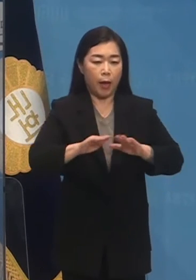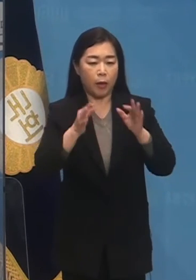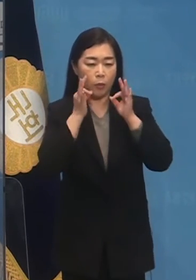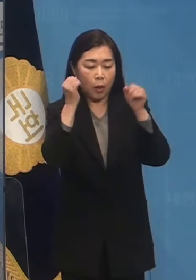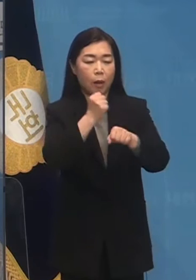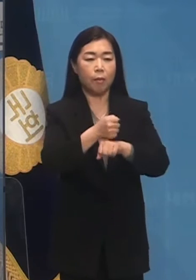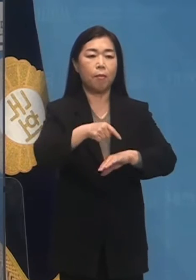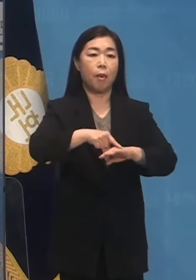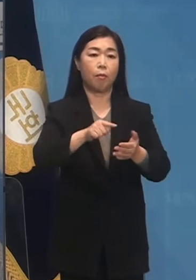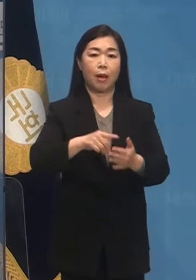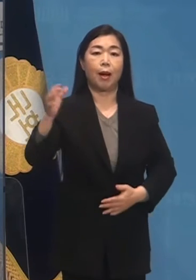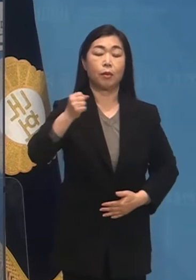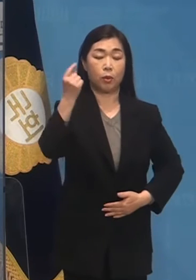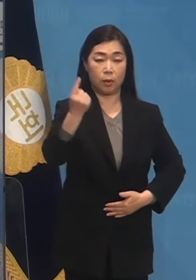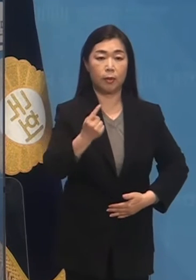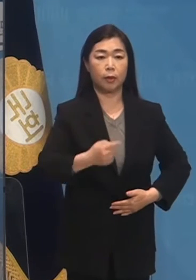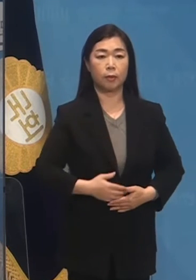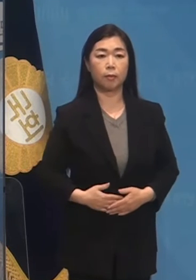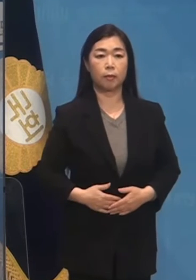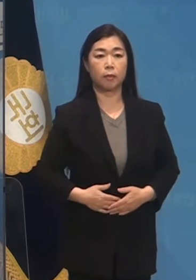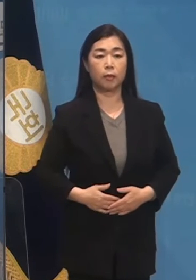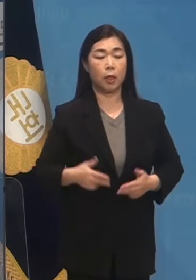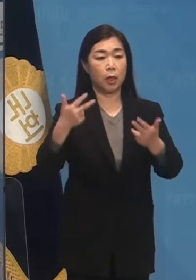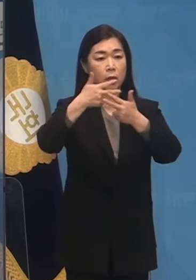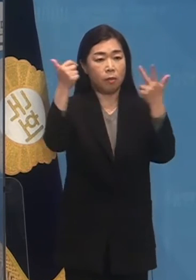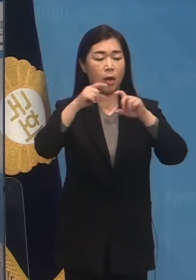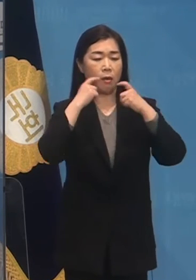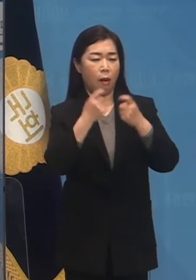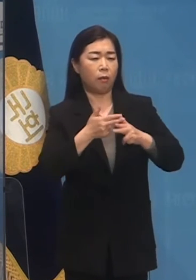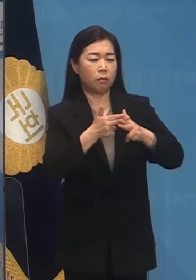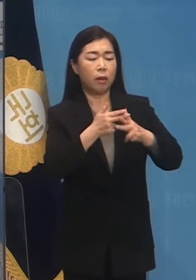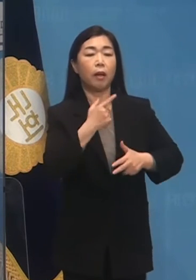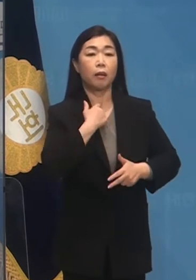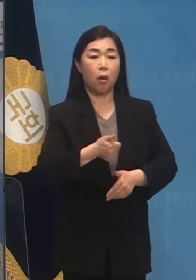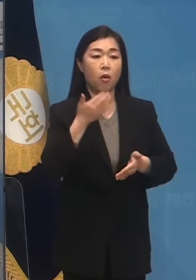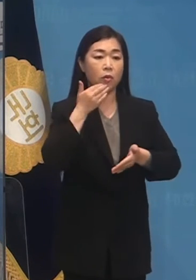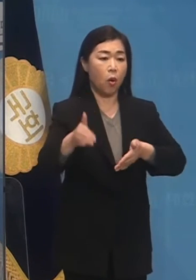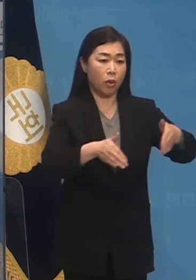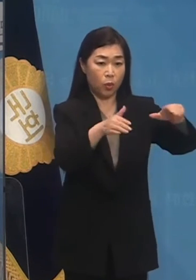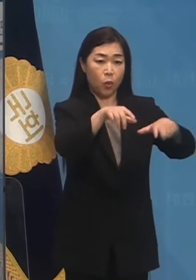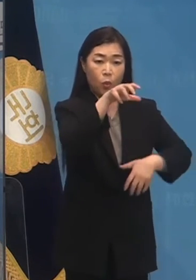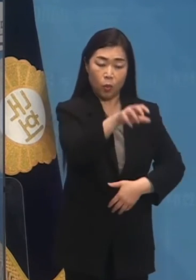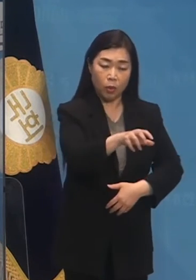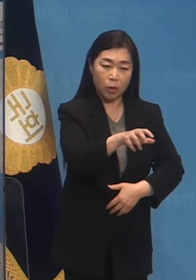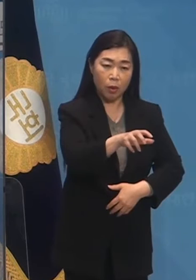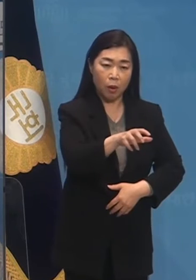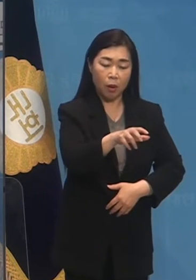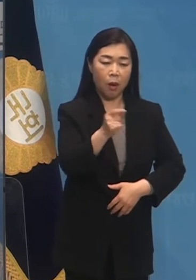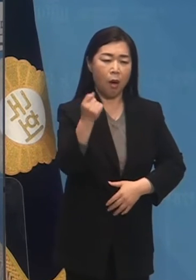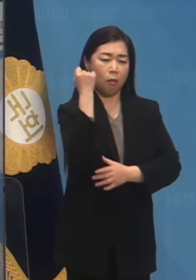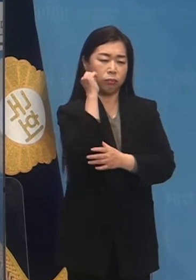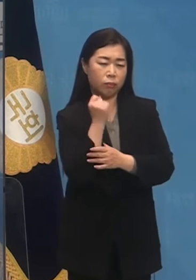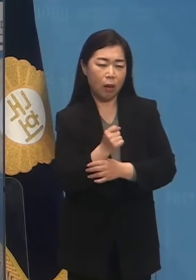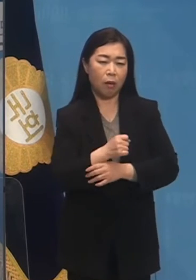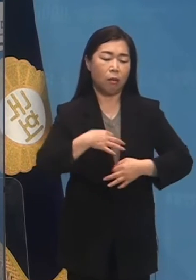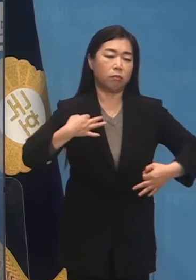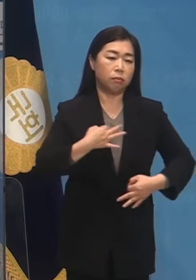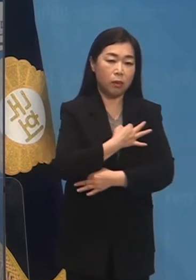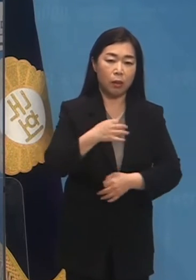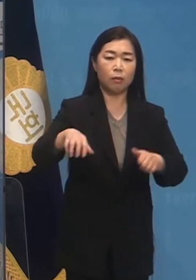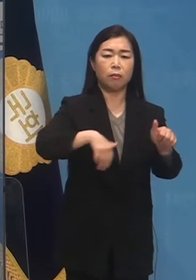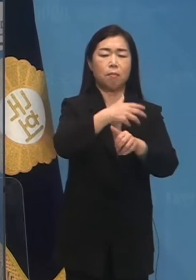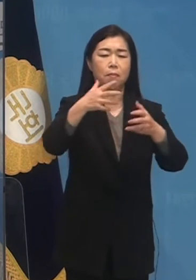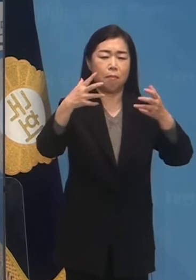이재명이 경기도, 이재명이 사유한 경기도, 무능하고 부패한 측근들로 농단한 경기도,